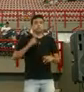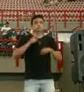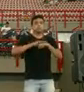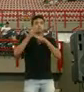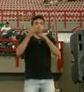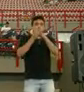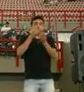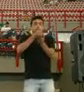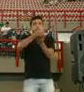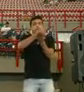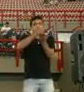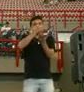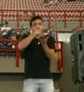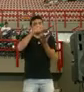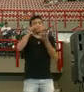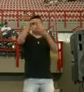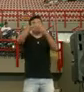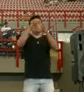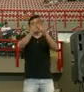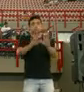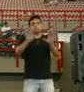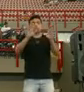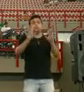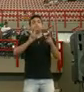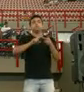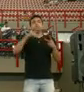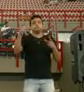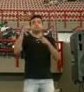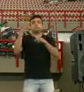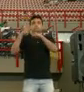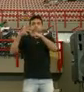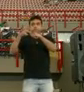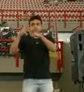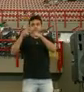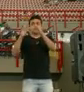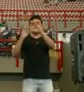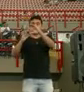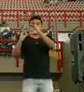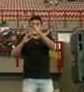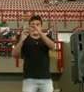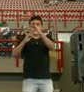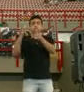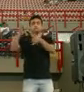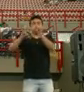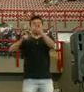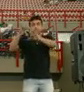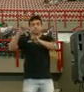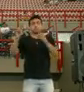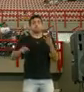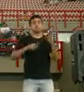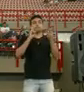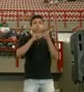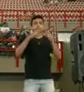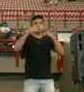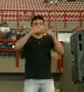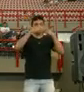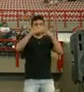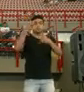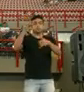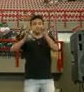em farmácia na UFC, depois uma especialização na UES em Química, fiz mestrado